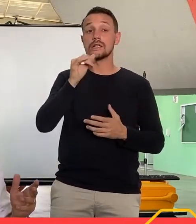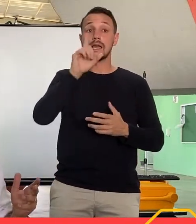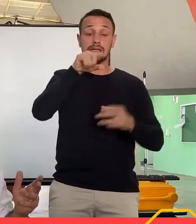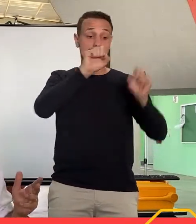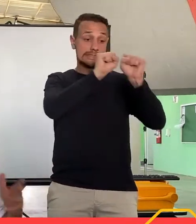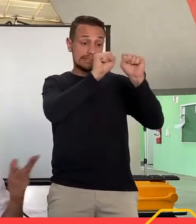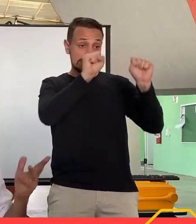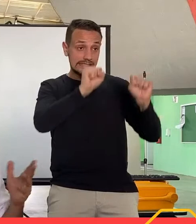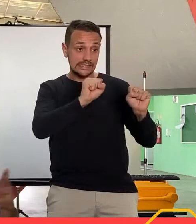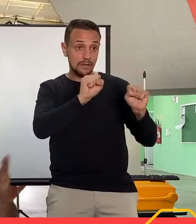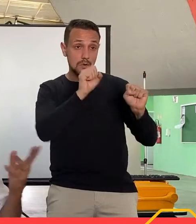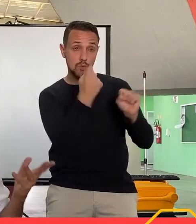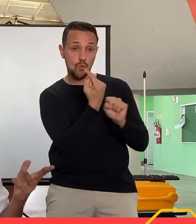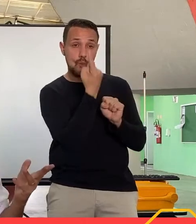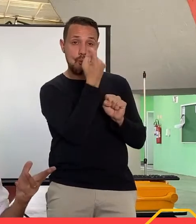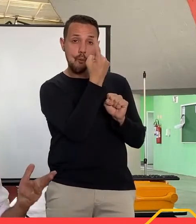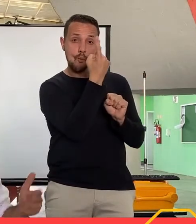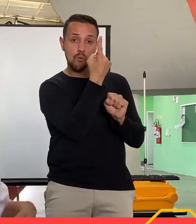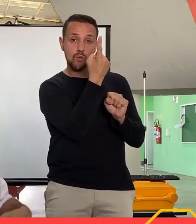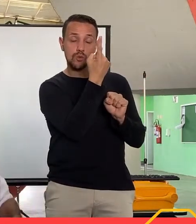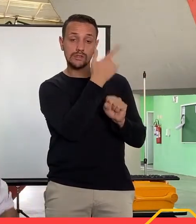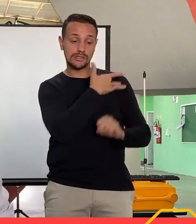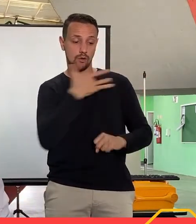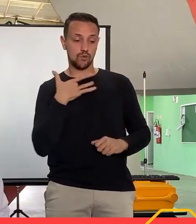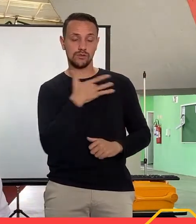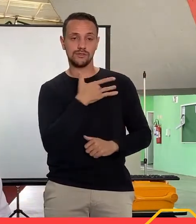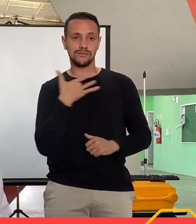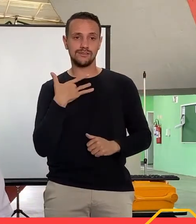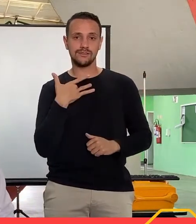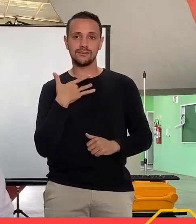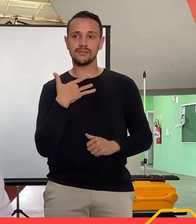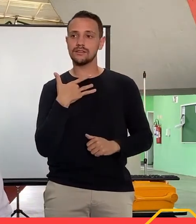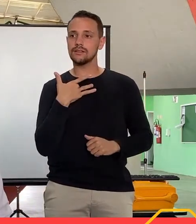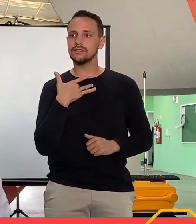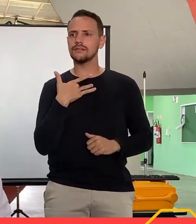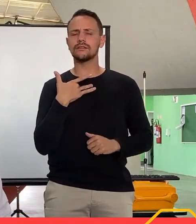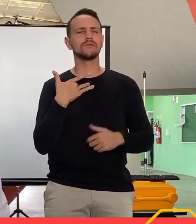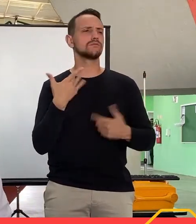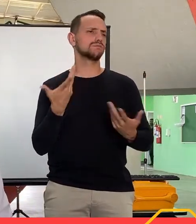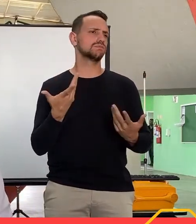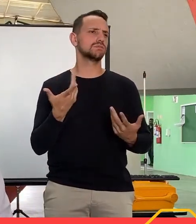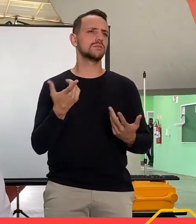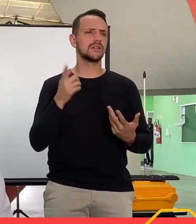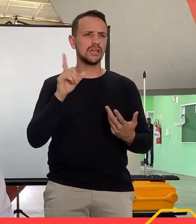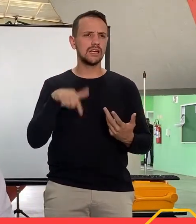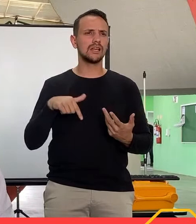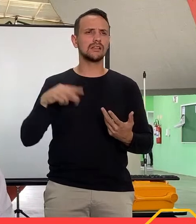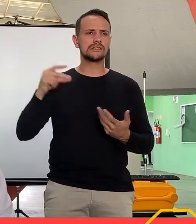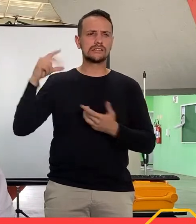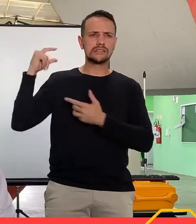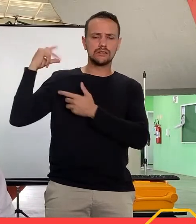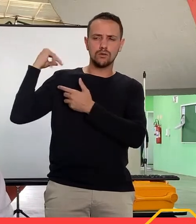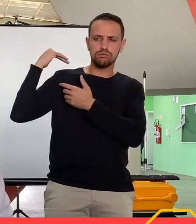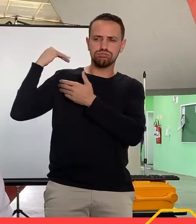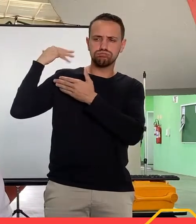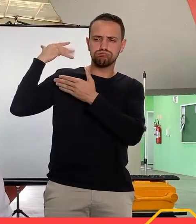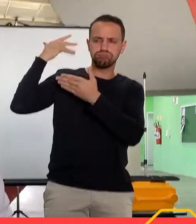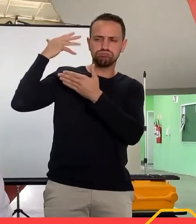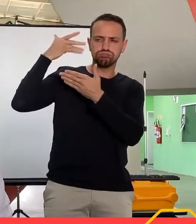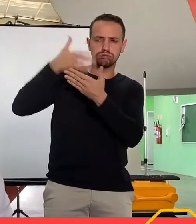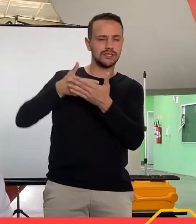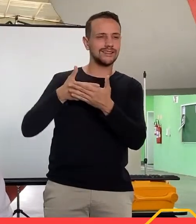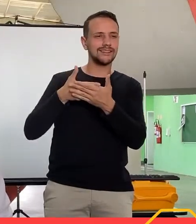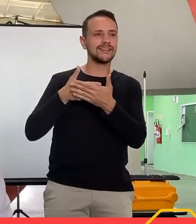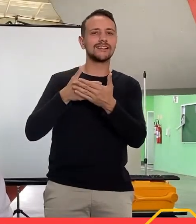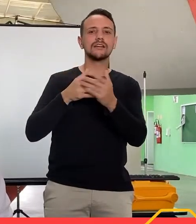sistema único de saúde, um sistema universal de saúde, é uma coisa extremamente contemporânea.